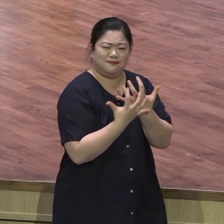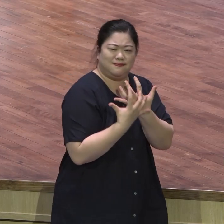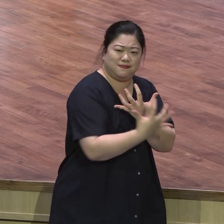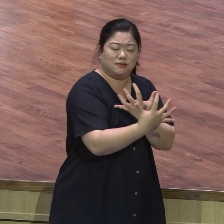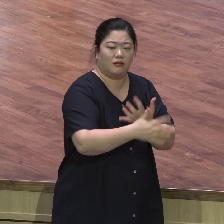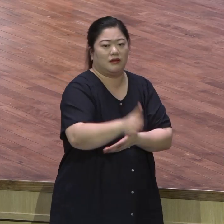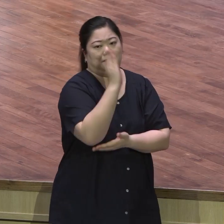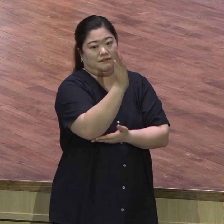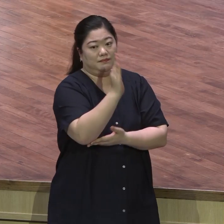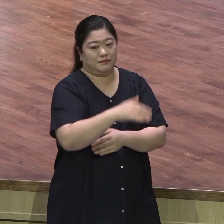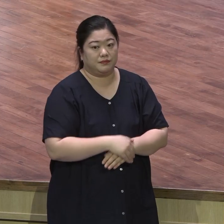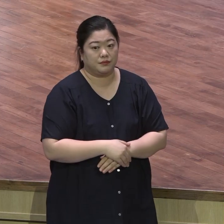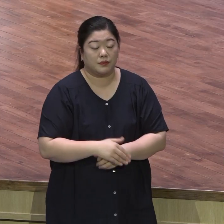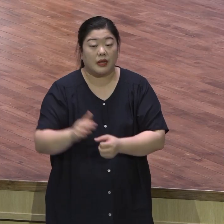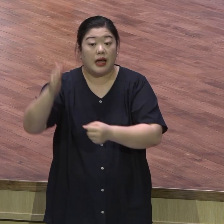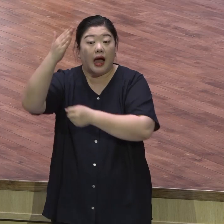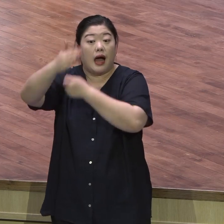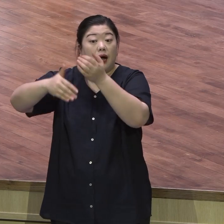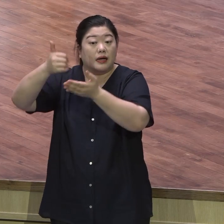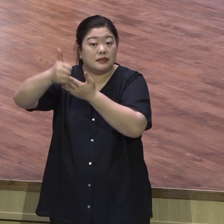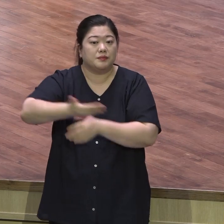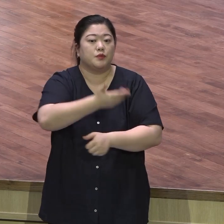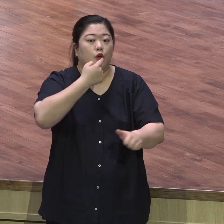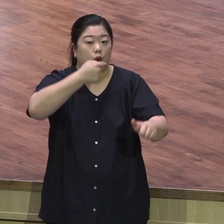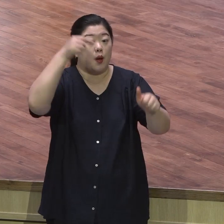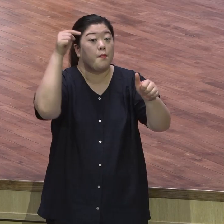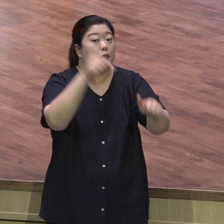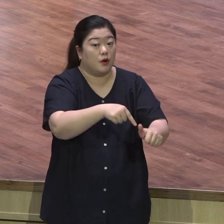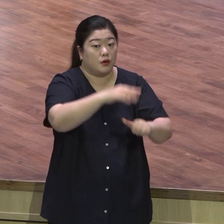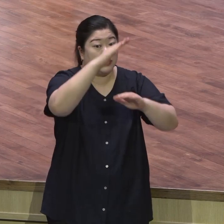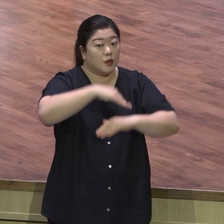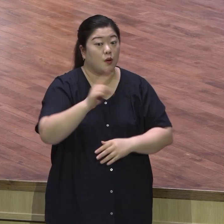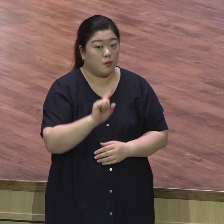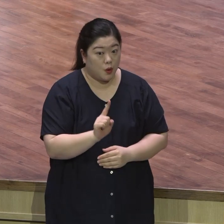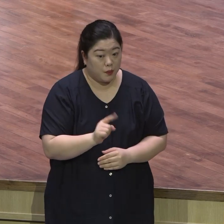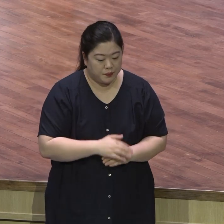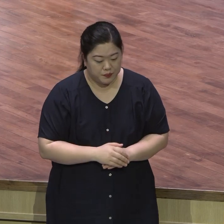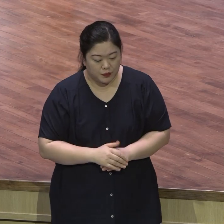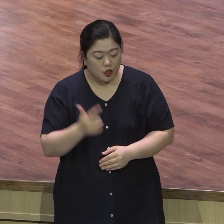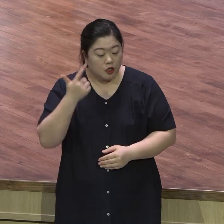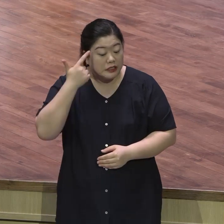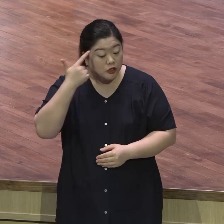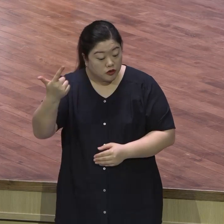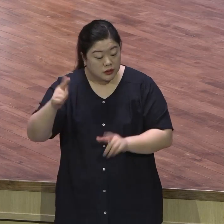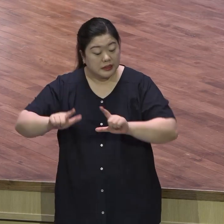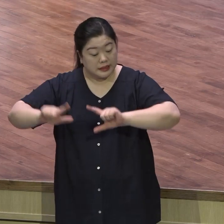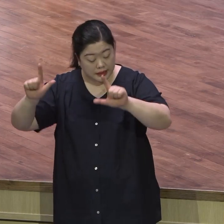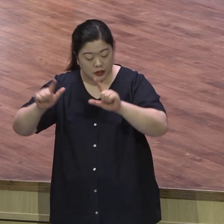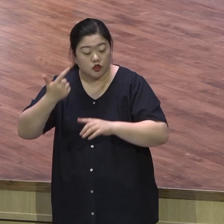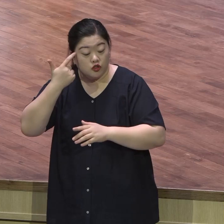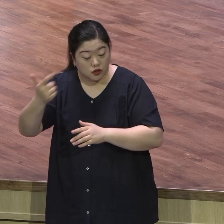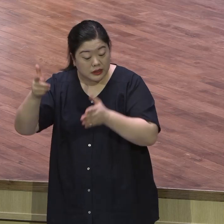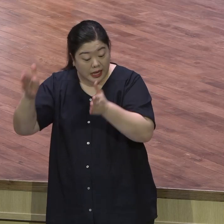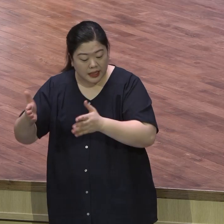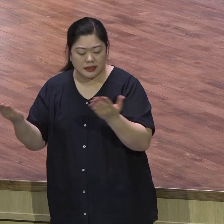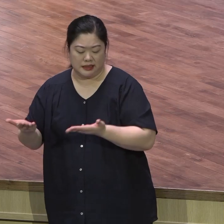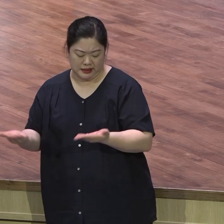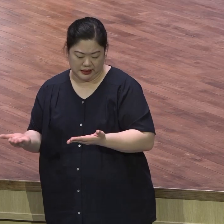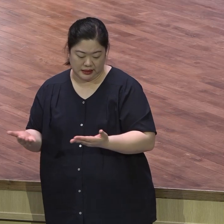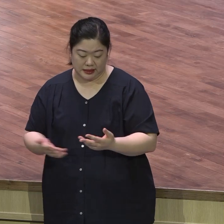이르되 여호와께서 너에게 명령하사 행하게 하신 말씀이 이르하니라 여세 동안은 일하고 이 급제 날은 너희를 위하여